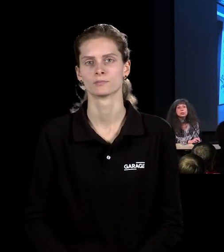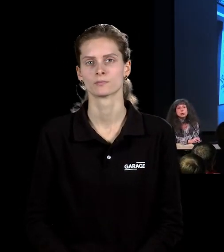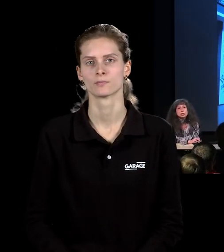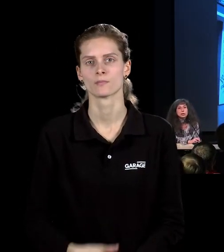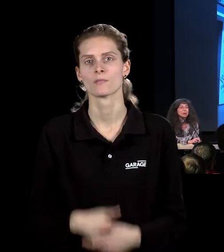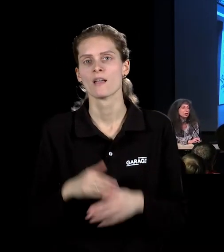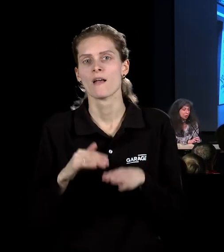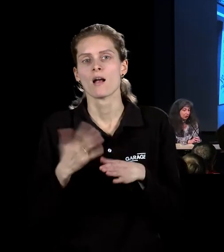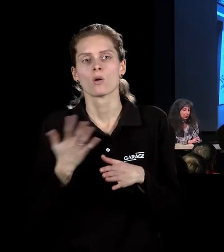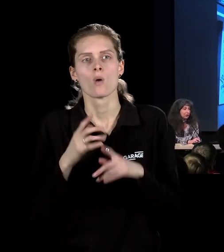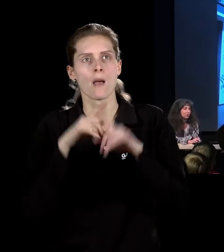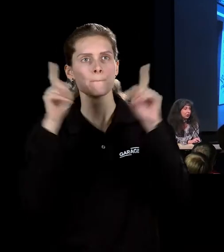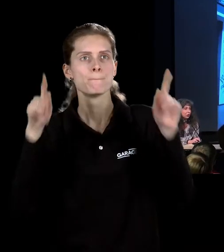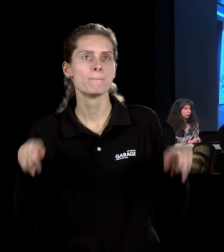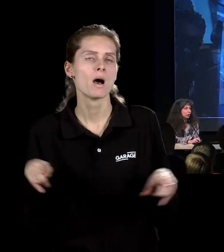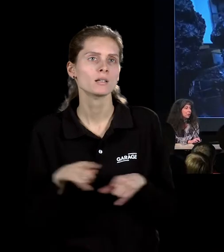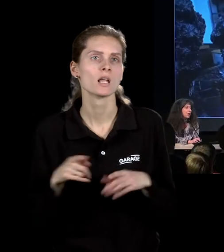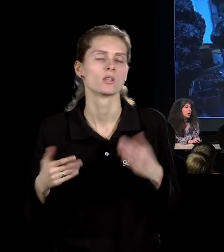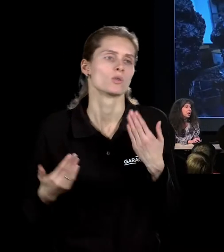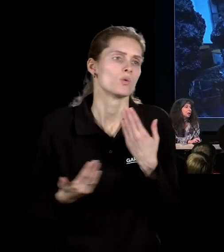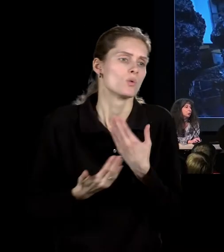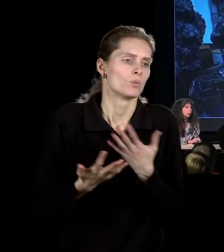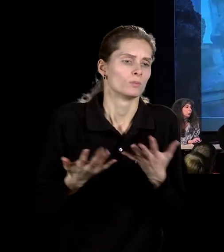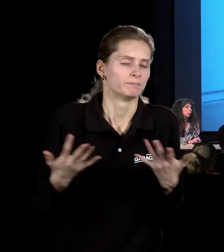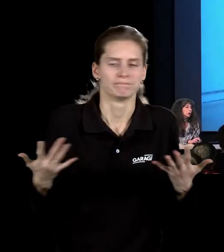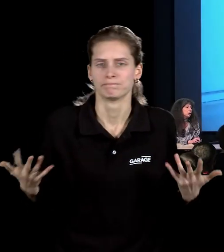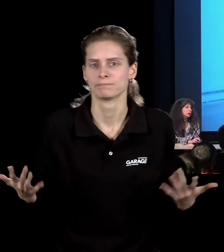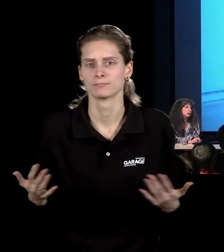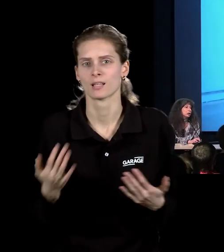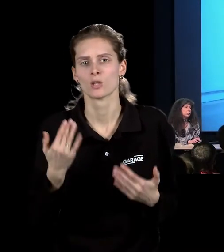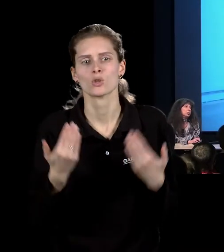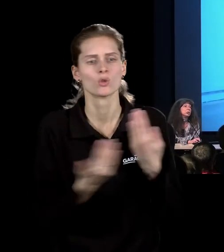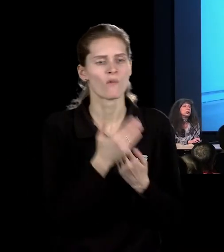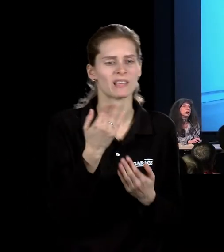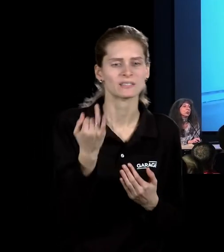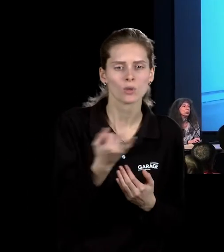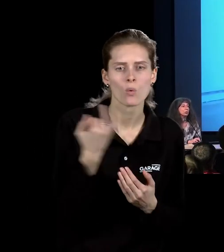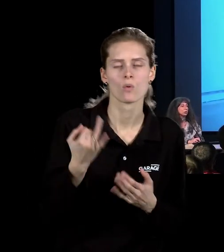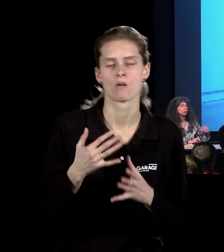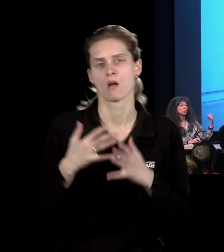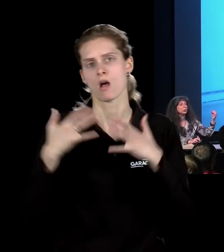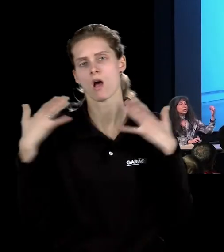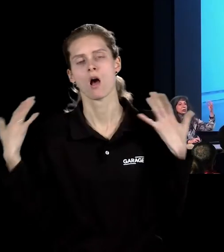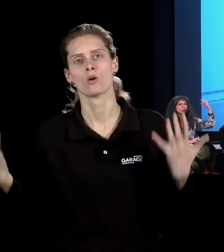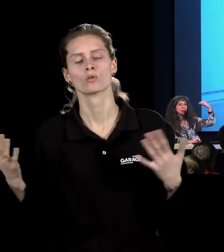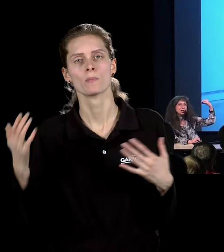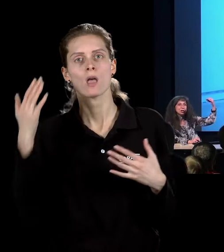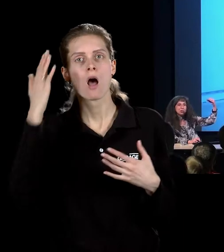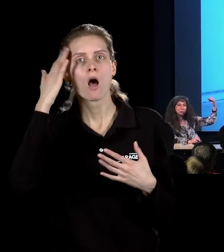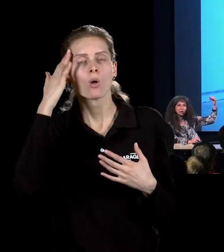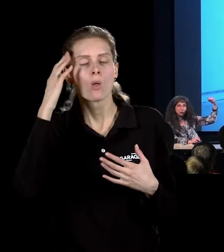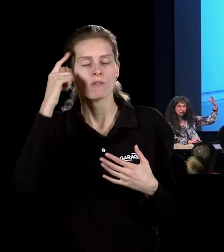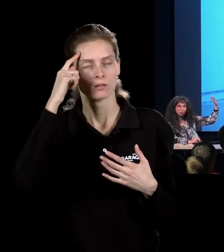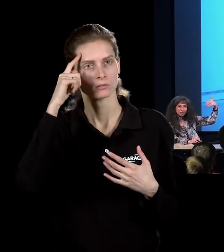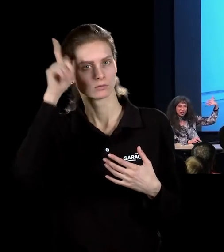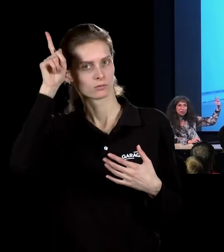фамильные портреты, может быть, какие-то герои китайской новейшей истории. Это могут быть просто такие огромные головы, из которых еще торчат